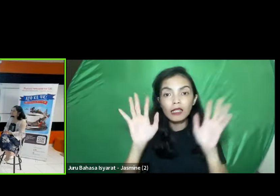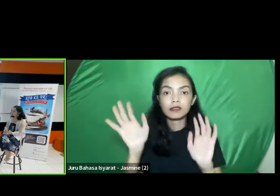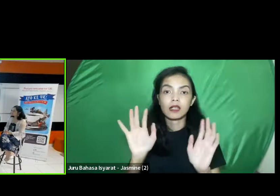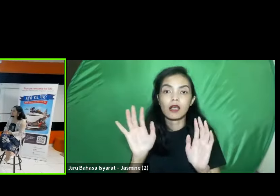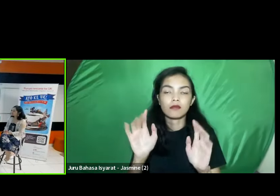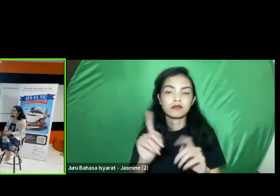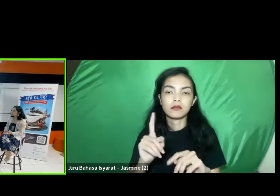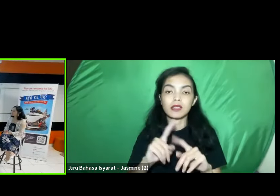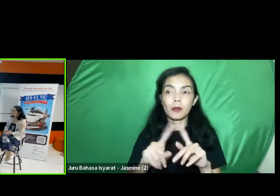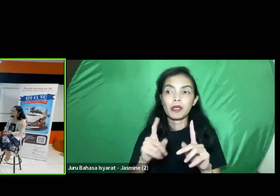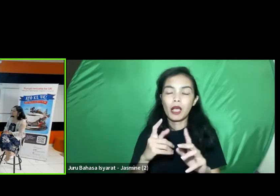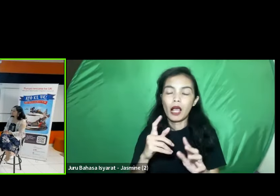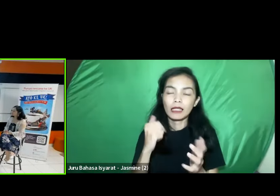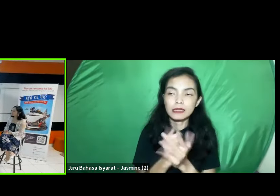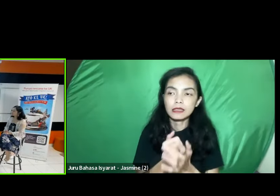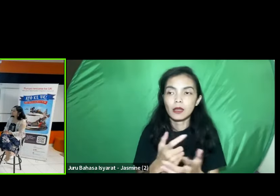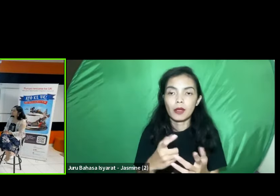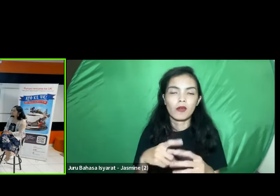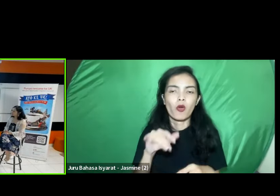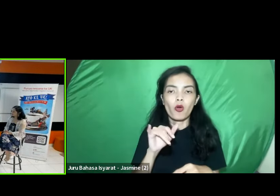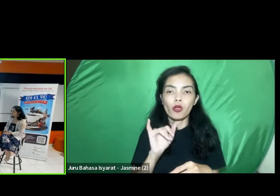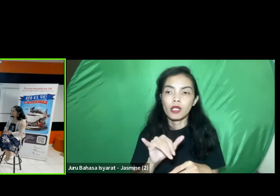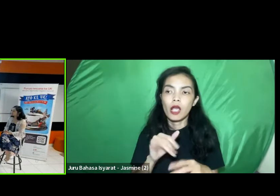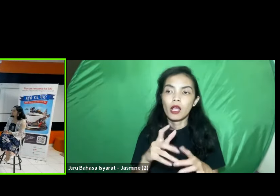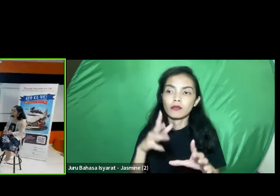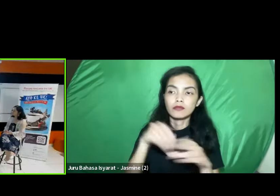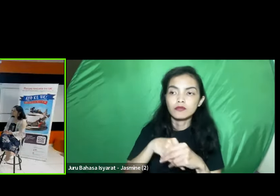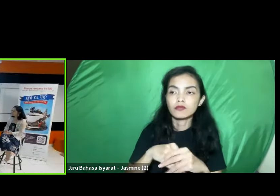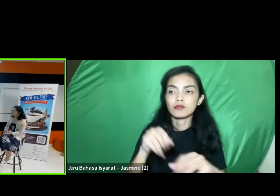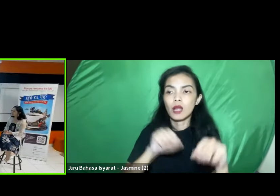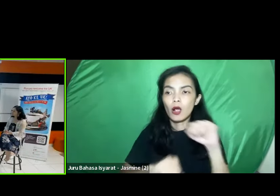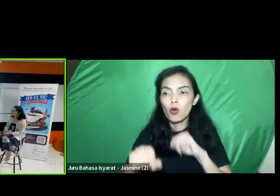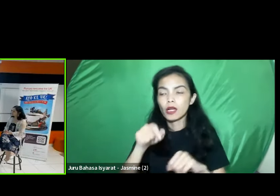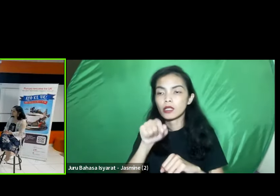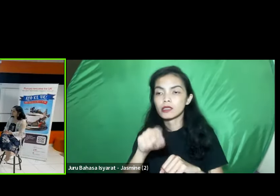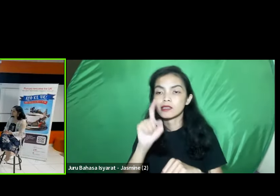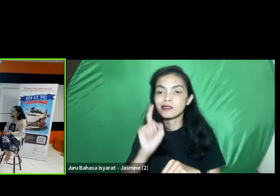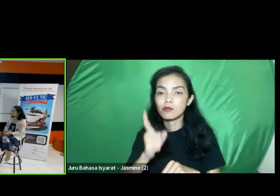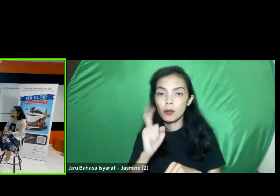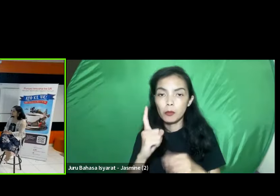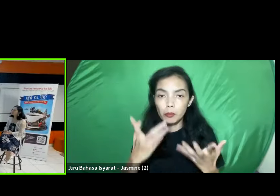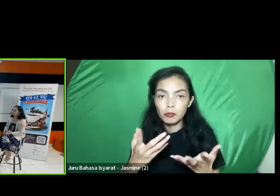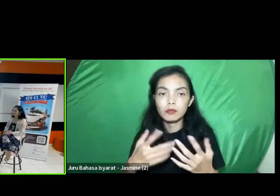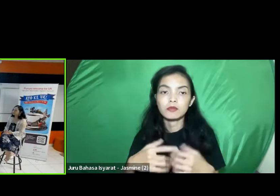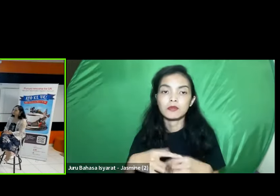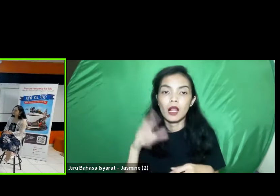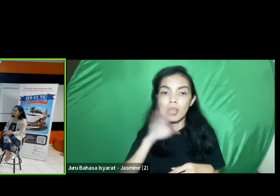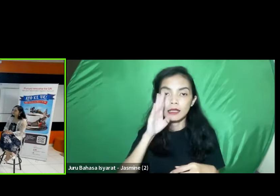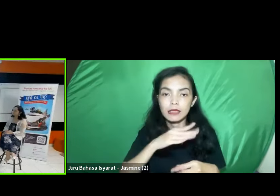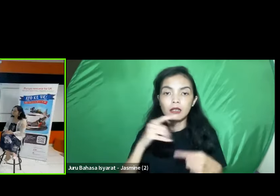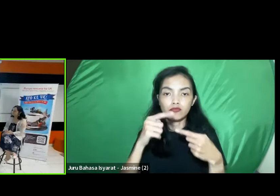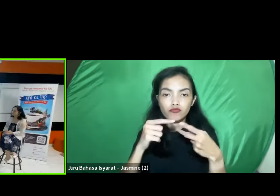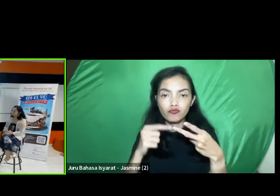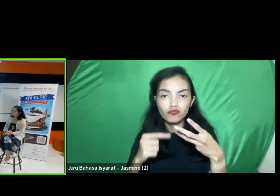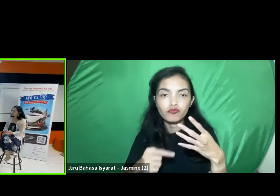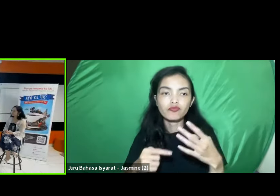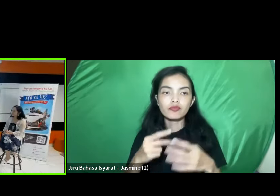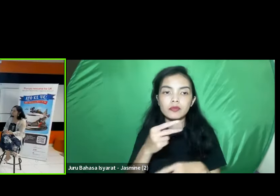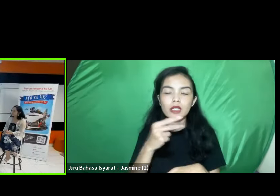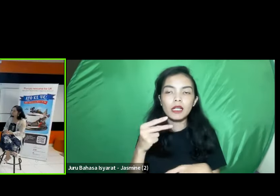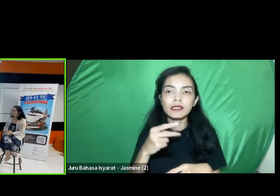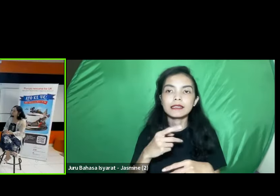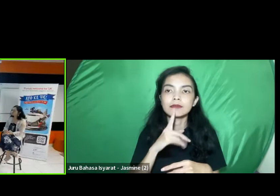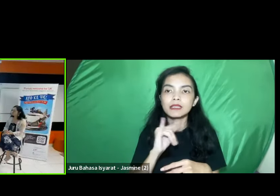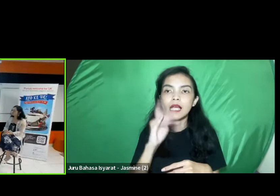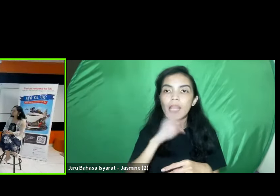jelasin kayak Oh ya saya waktu itu ikut saya melakukan ini karena ini gitu loh jadi lebih kayak ada w-nya itu